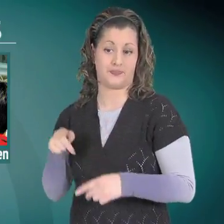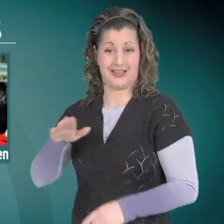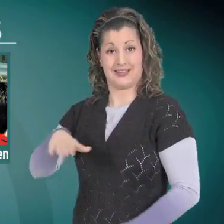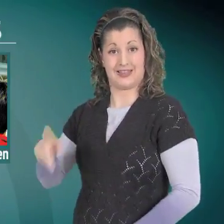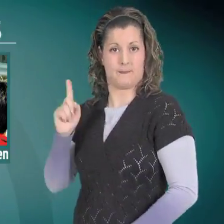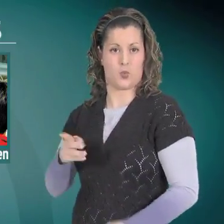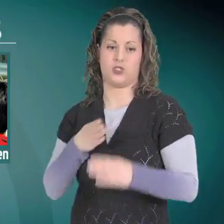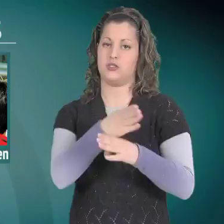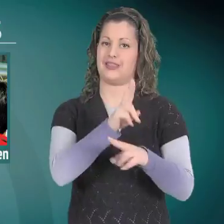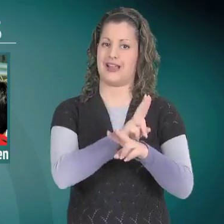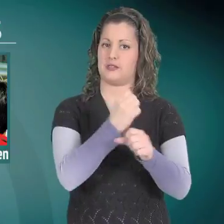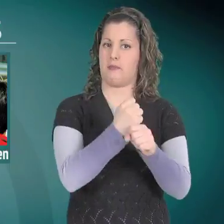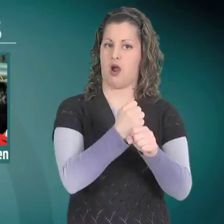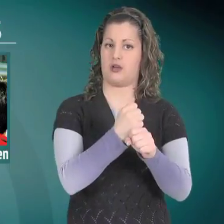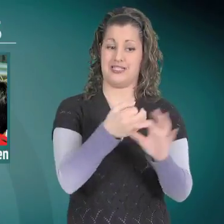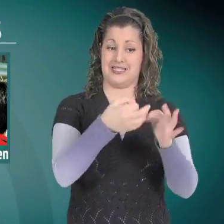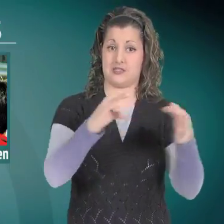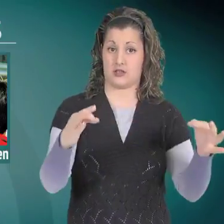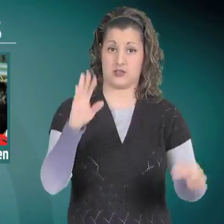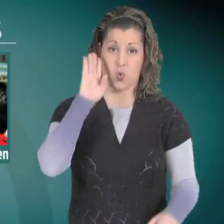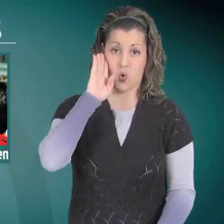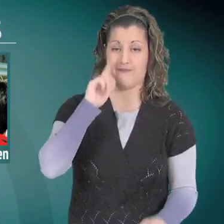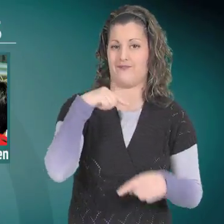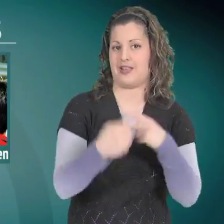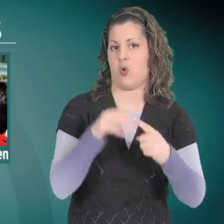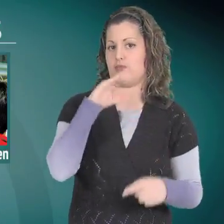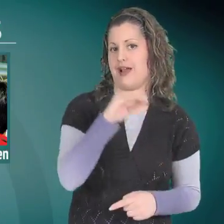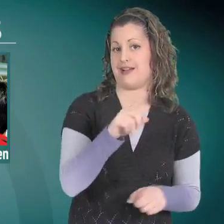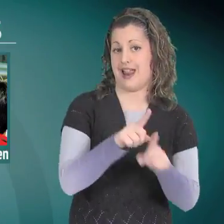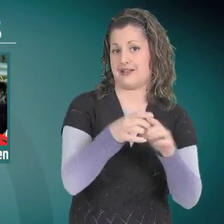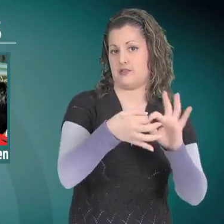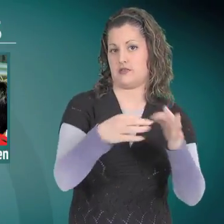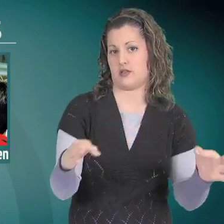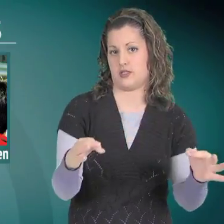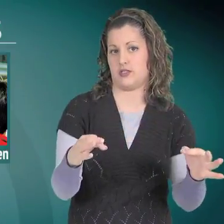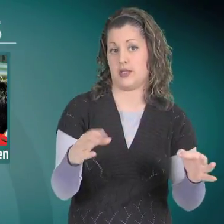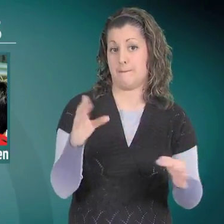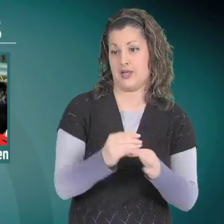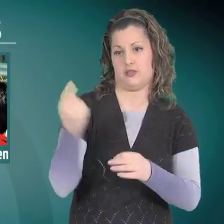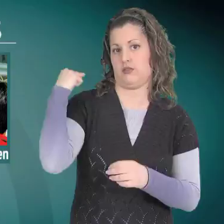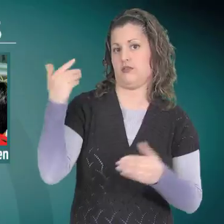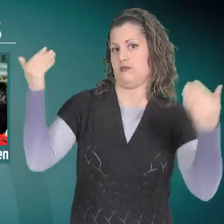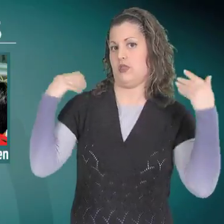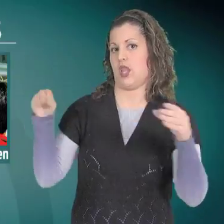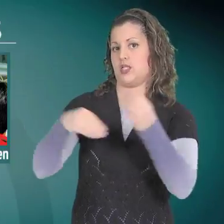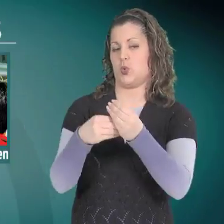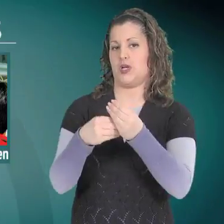gehörten satz wiederholen dabei wurde hintergrundlärm von über 15 dezibel dazu geschaltet bei diesem test wurde